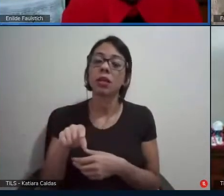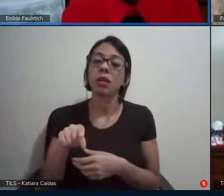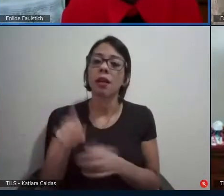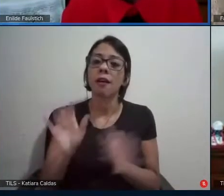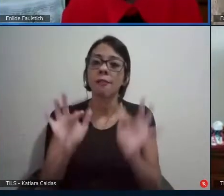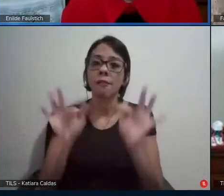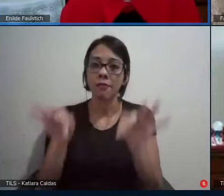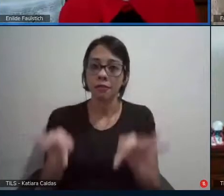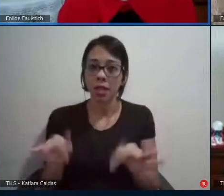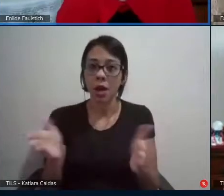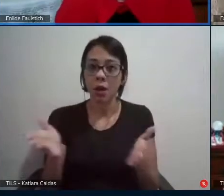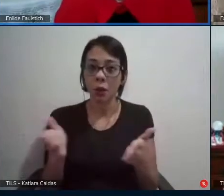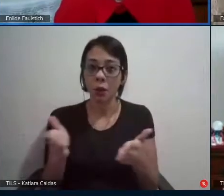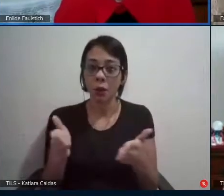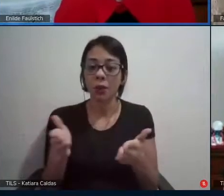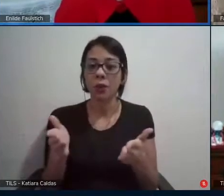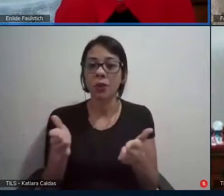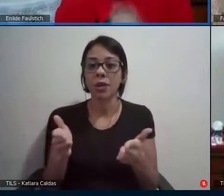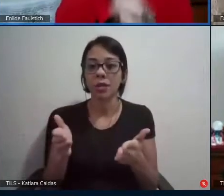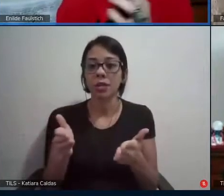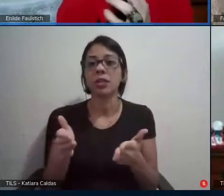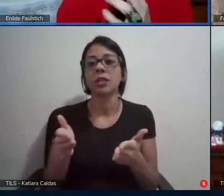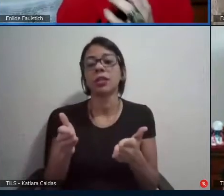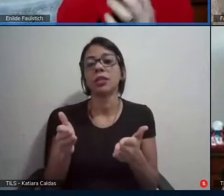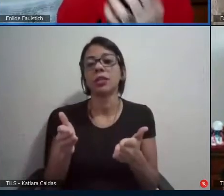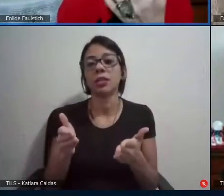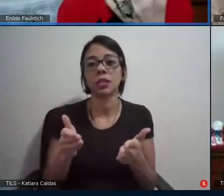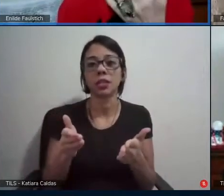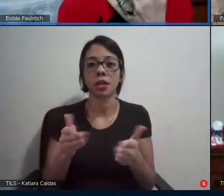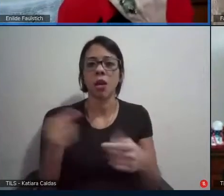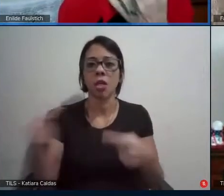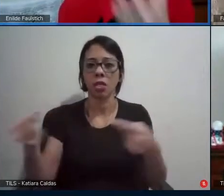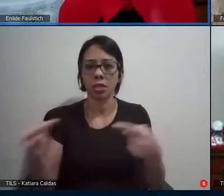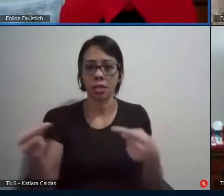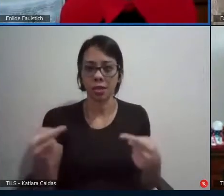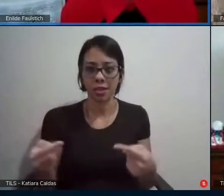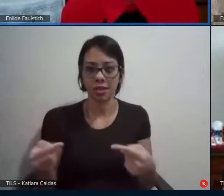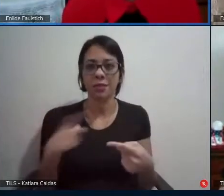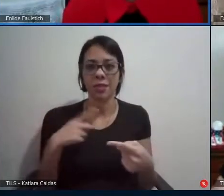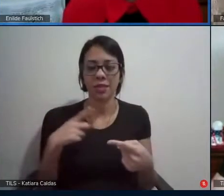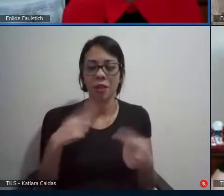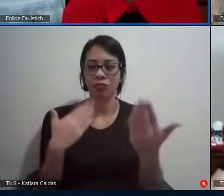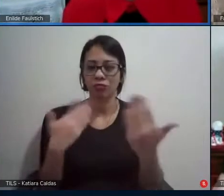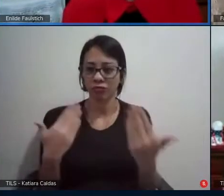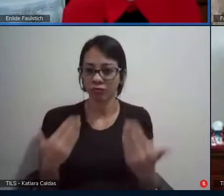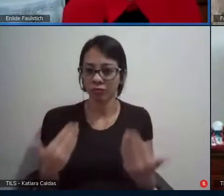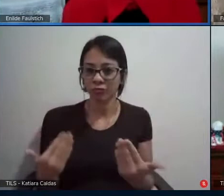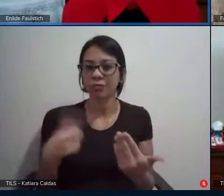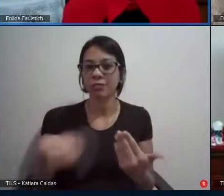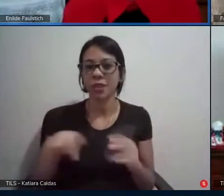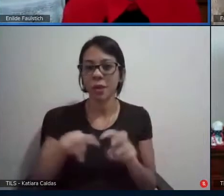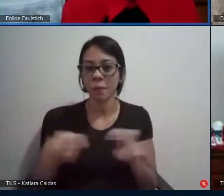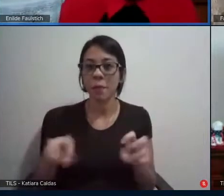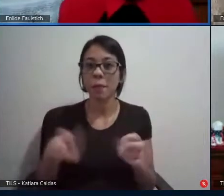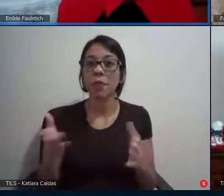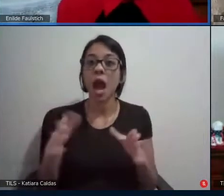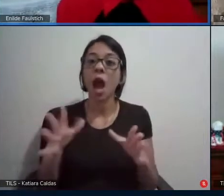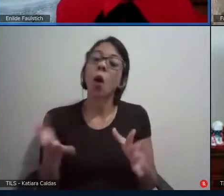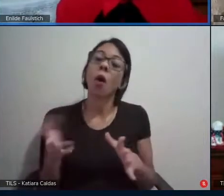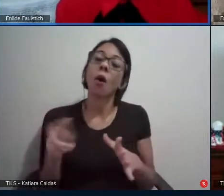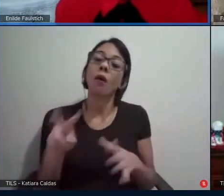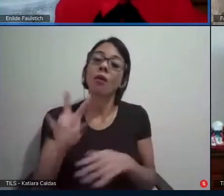esse final, aqui agora, do debate que nós tivemos, da conversa que nós tivemos, nós vamos